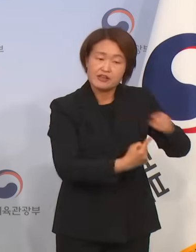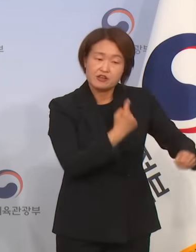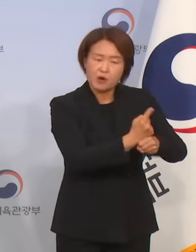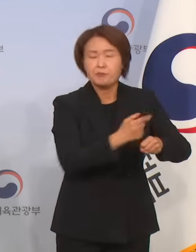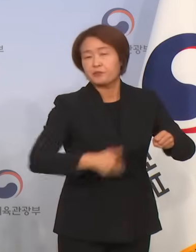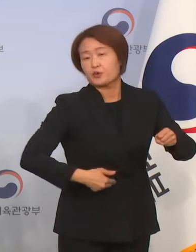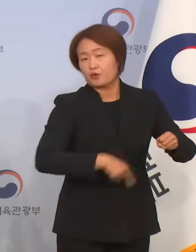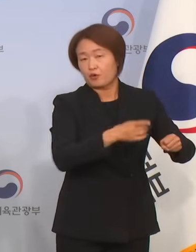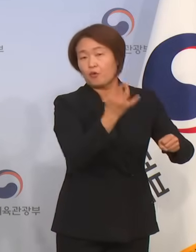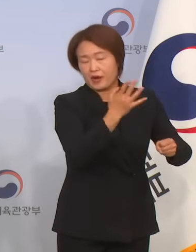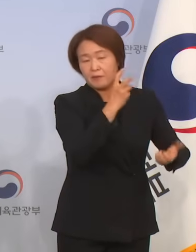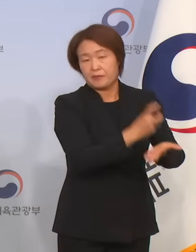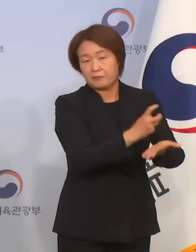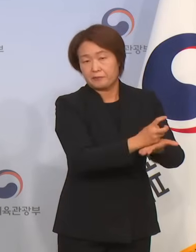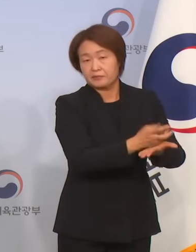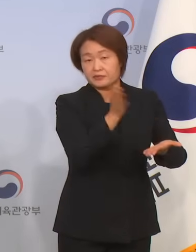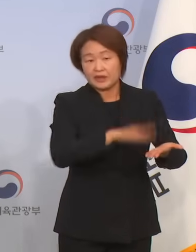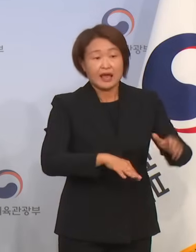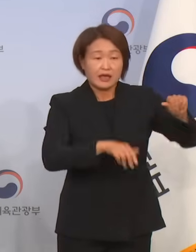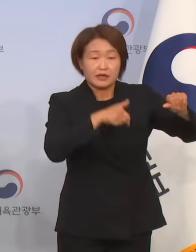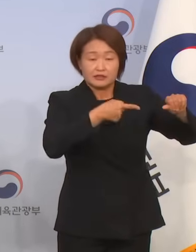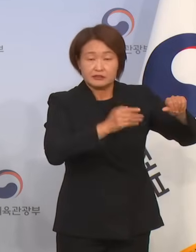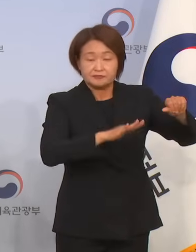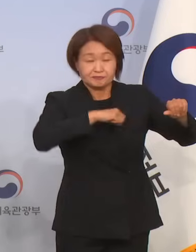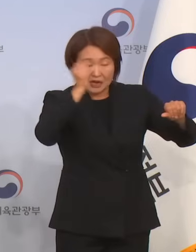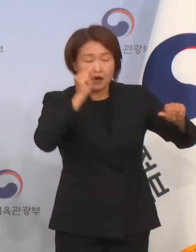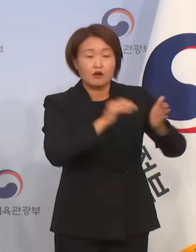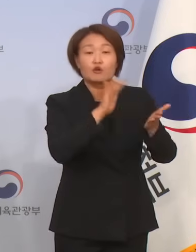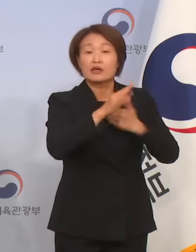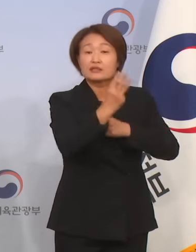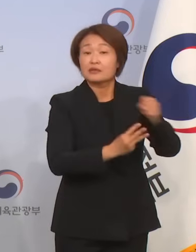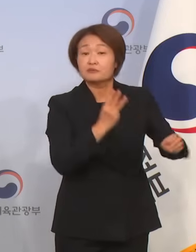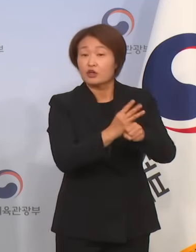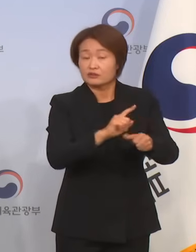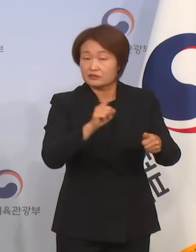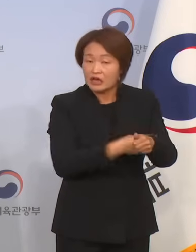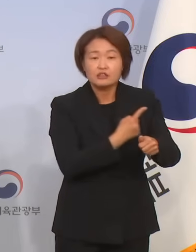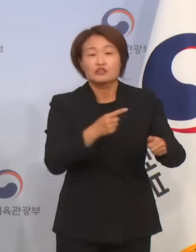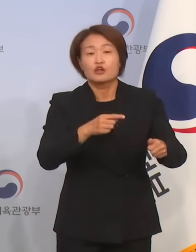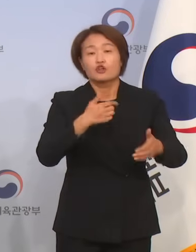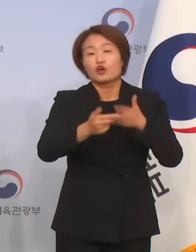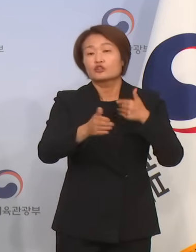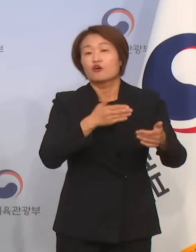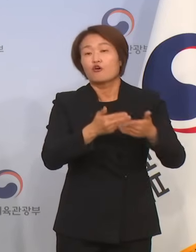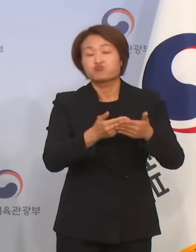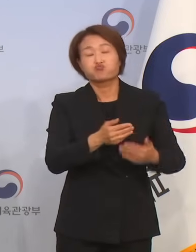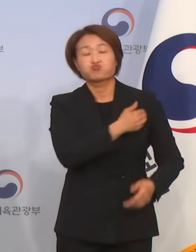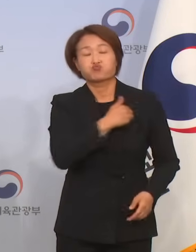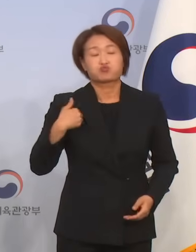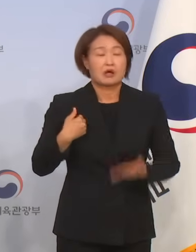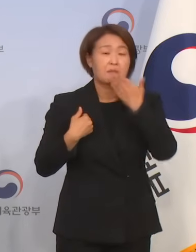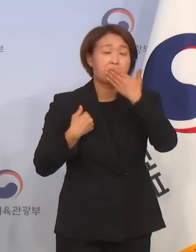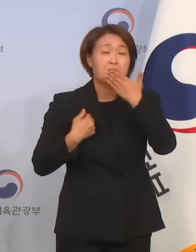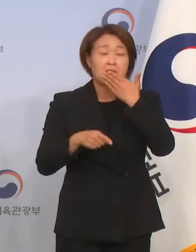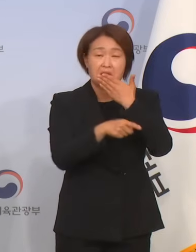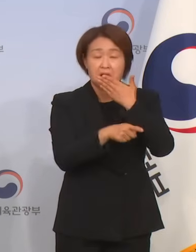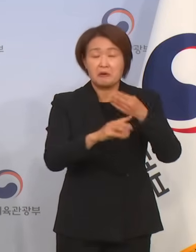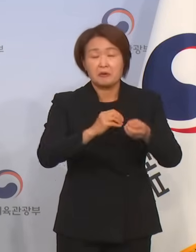따로 필요한데도 A급을 취득하고 3년이 지나면 자동으로 경력 조건이 충족되도록